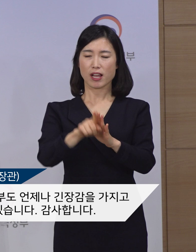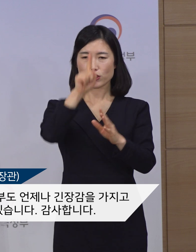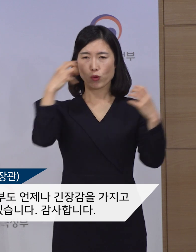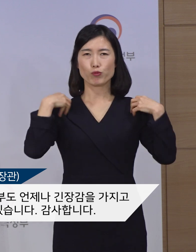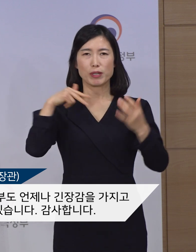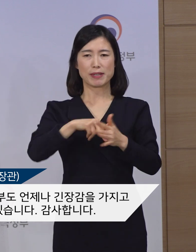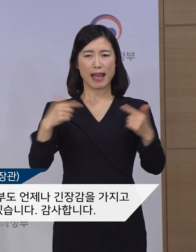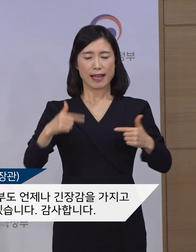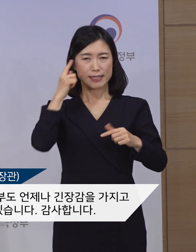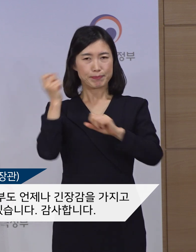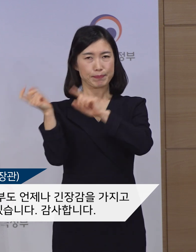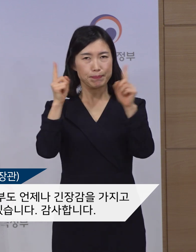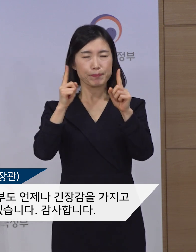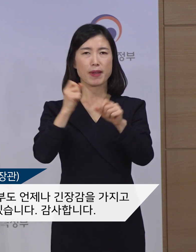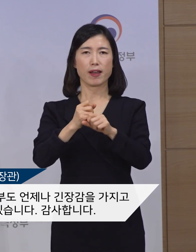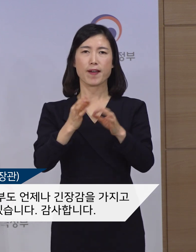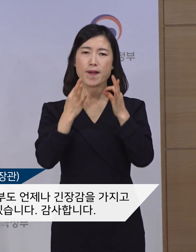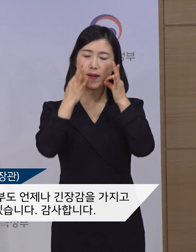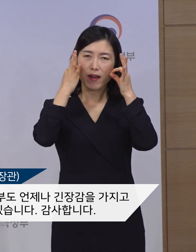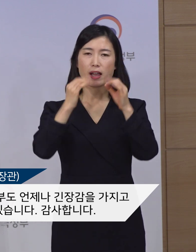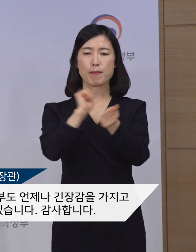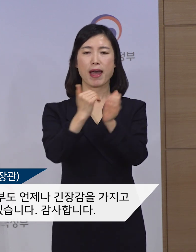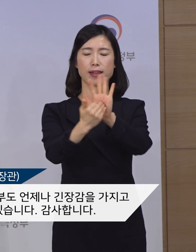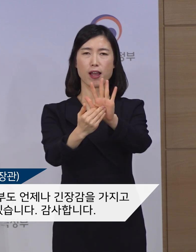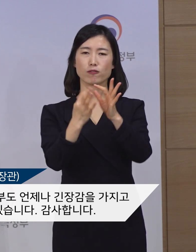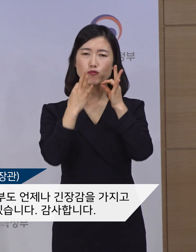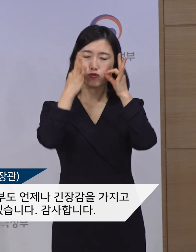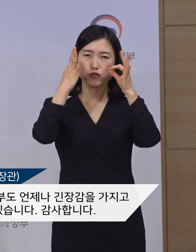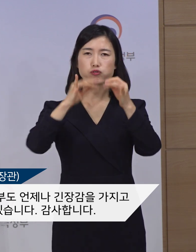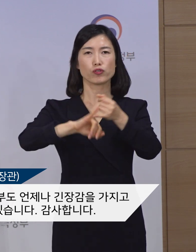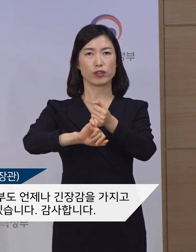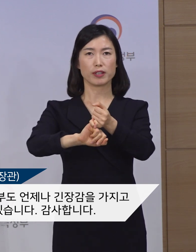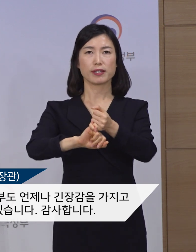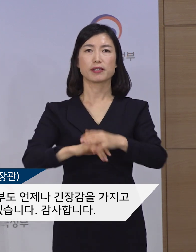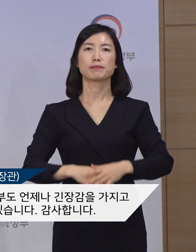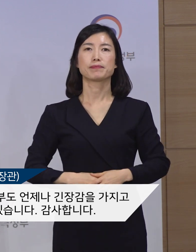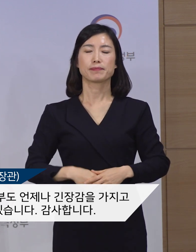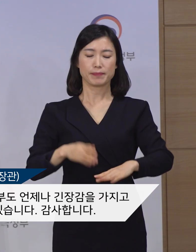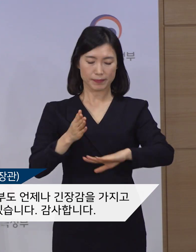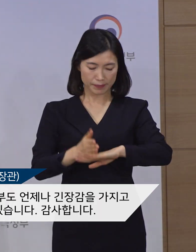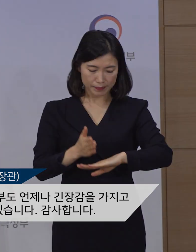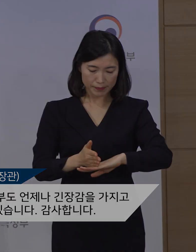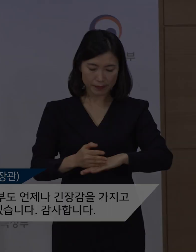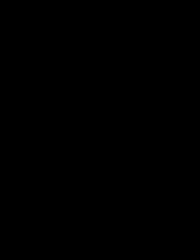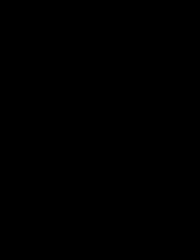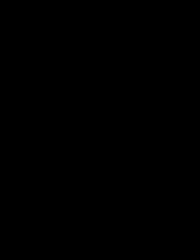긴장감을 가지고 총력을 다해 방역 대응에 최선의 노력을 기울이겠습니다. 감사합니다.